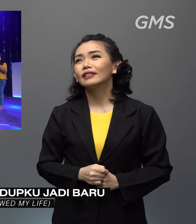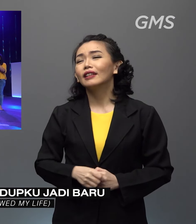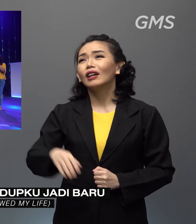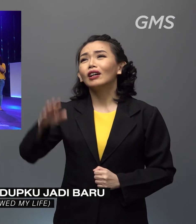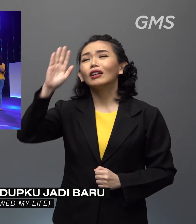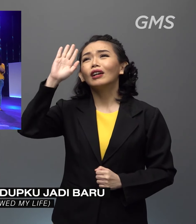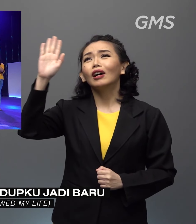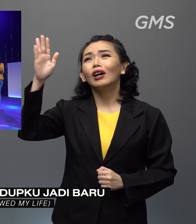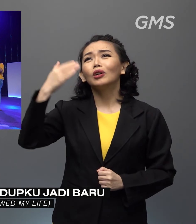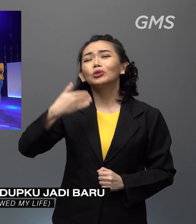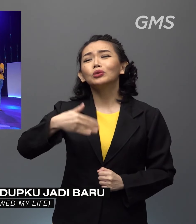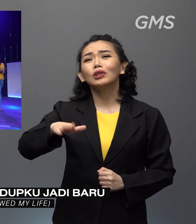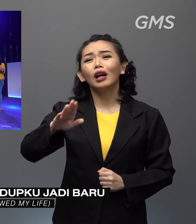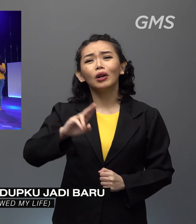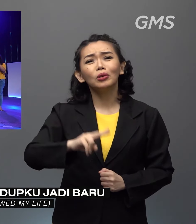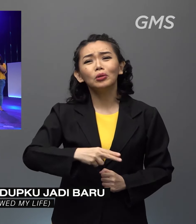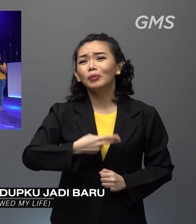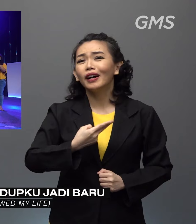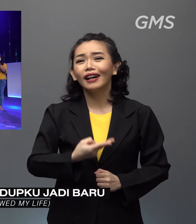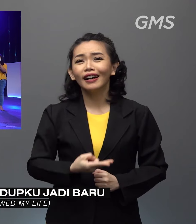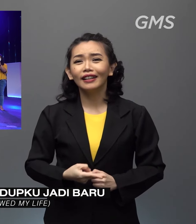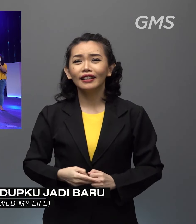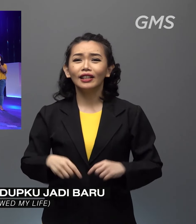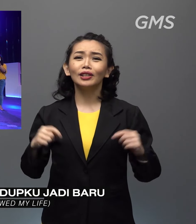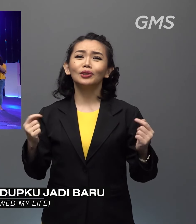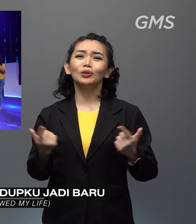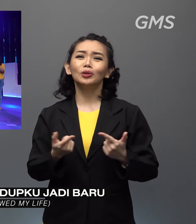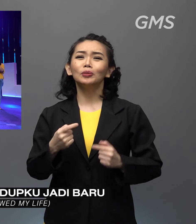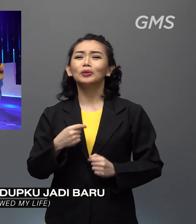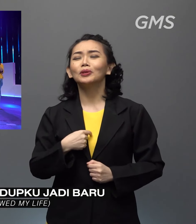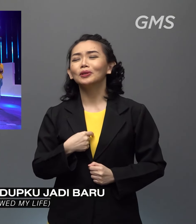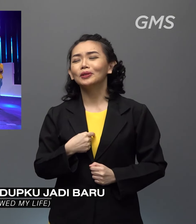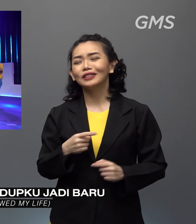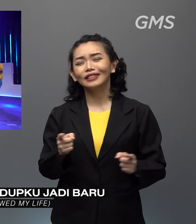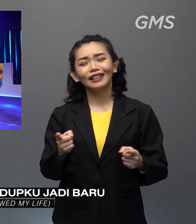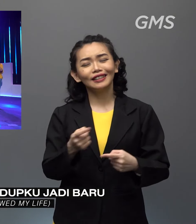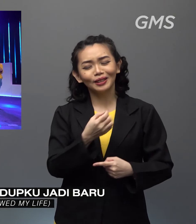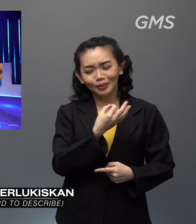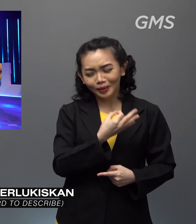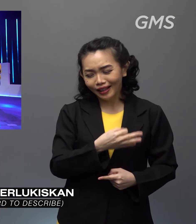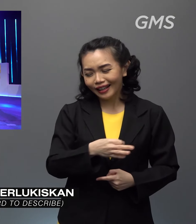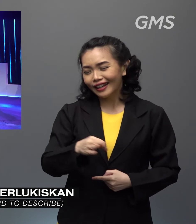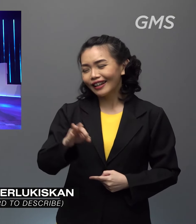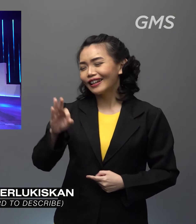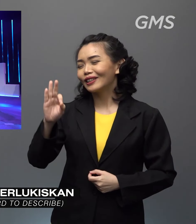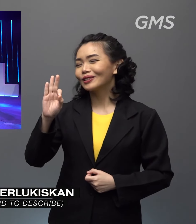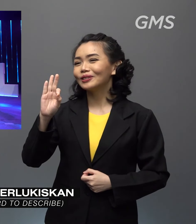Kau telah ubah hidupku jadi baru.